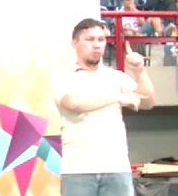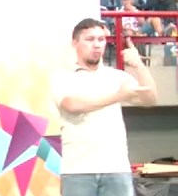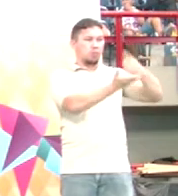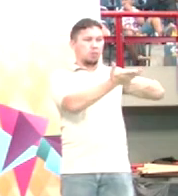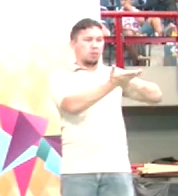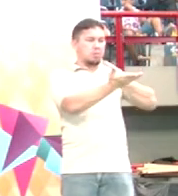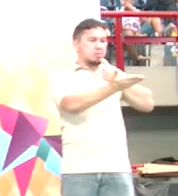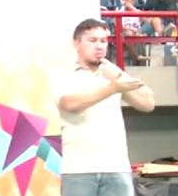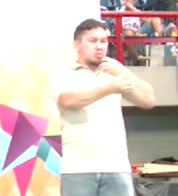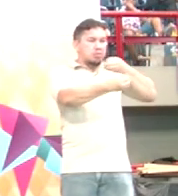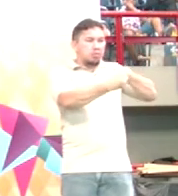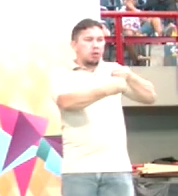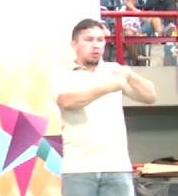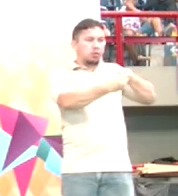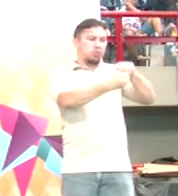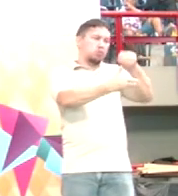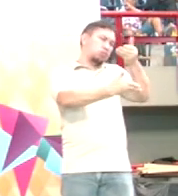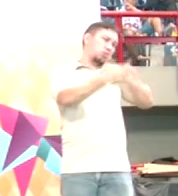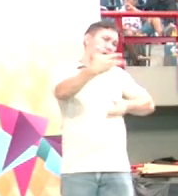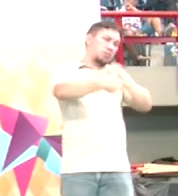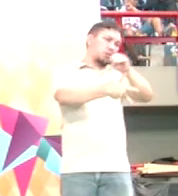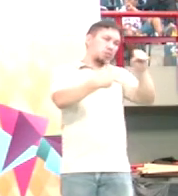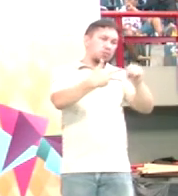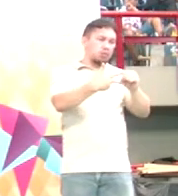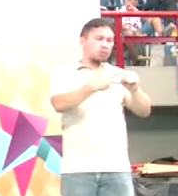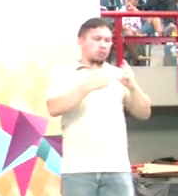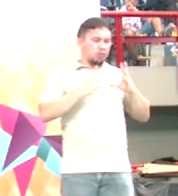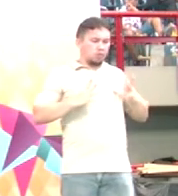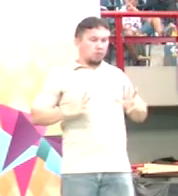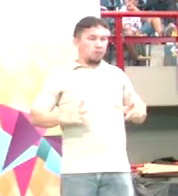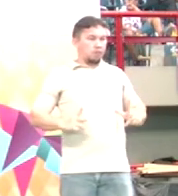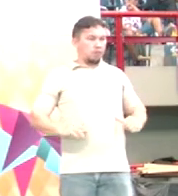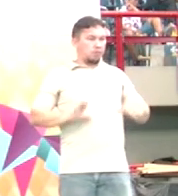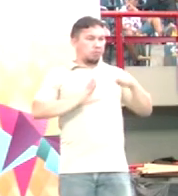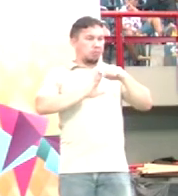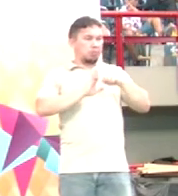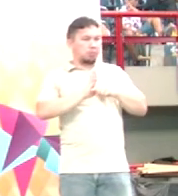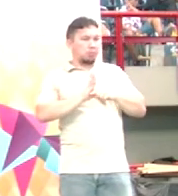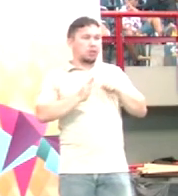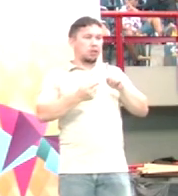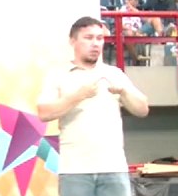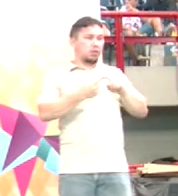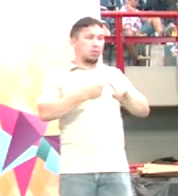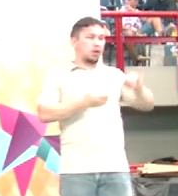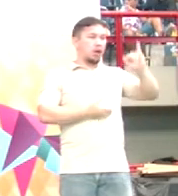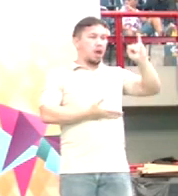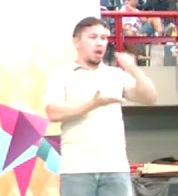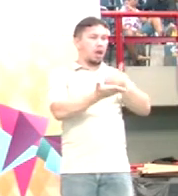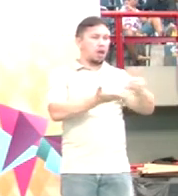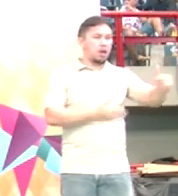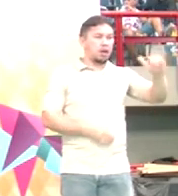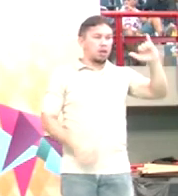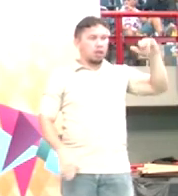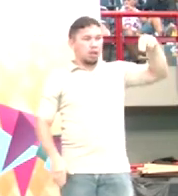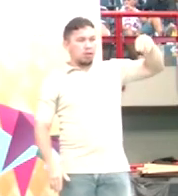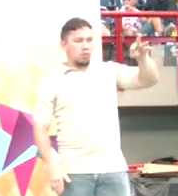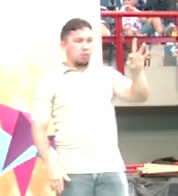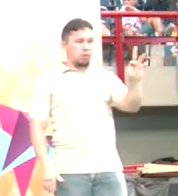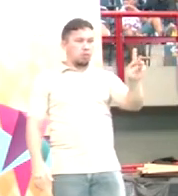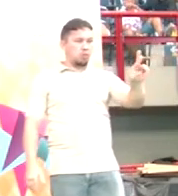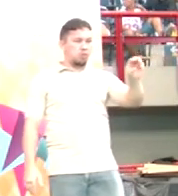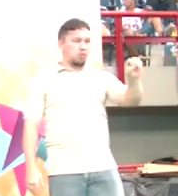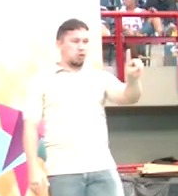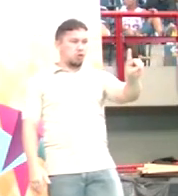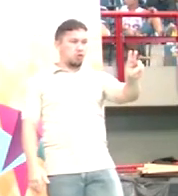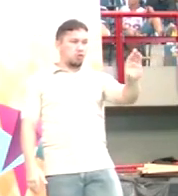está muito perto do Enem, vamos fazer corretamente. A introdução, ela é uma